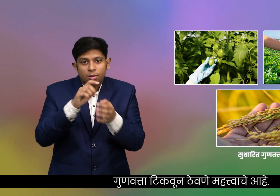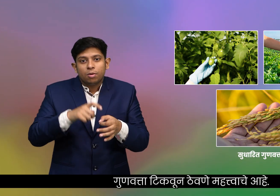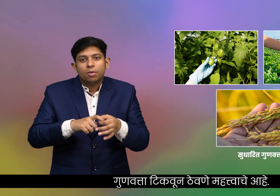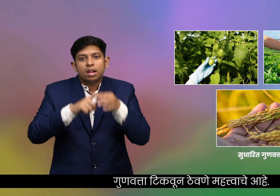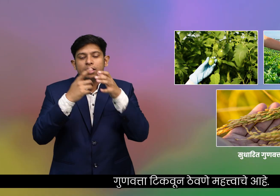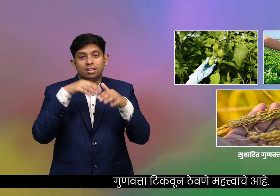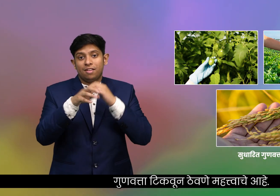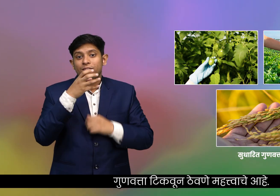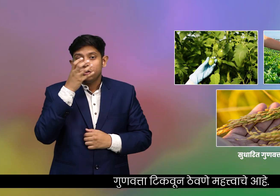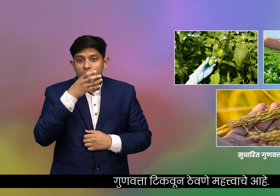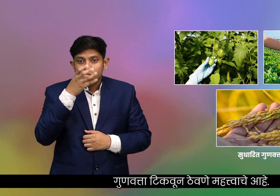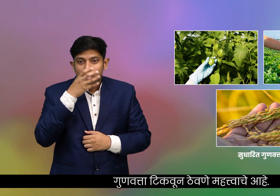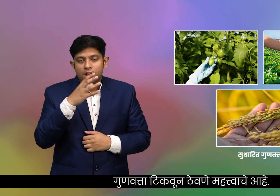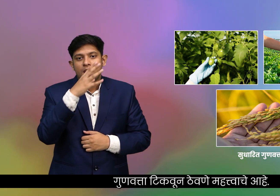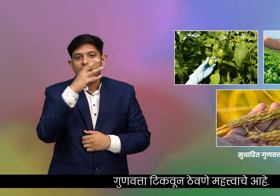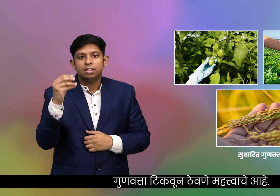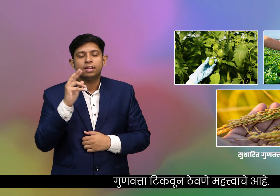गुणवत्ता टिकवून ठेवणे महत्त्वाचे आहे.